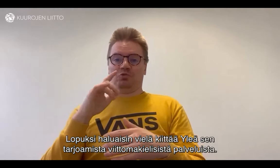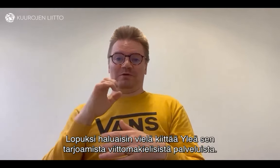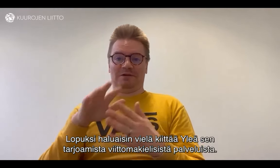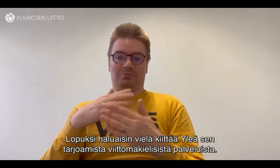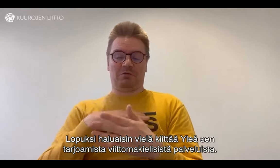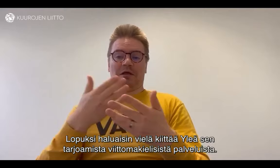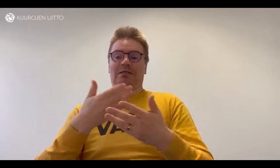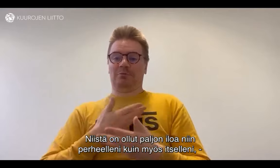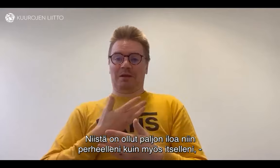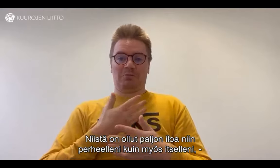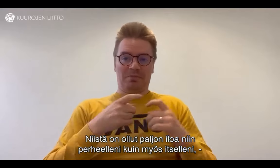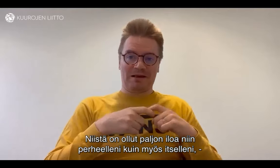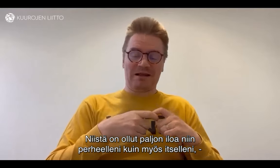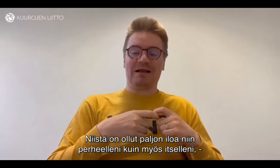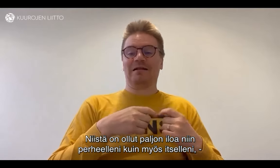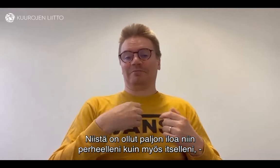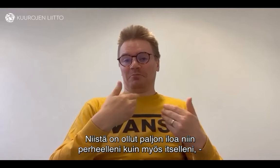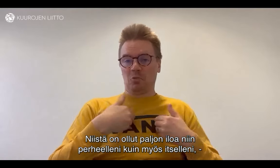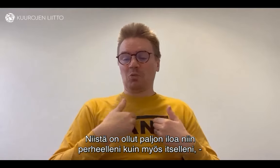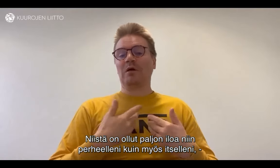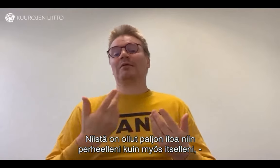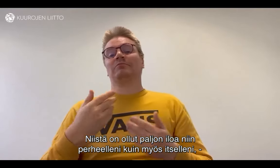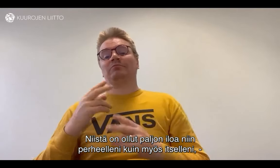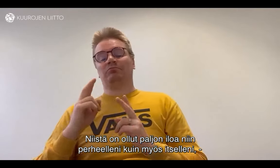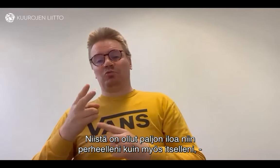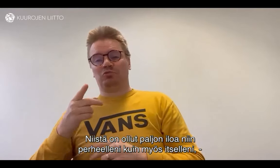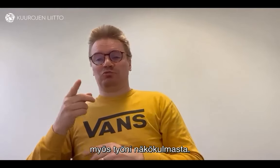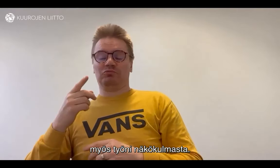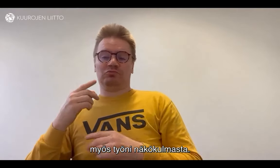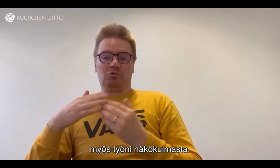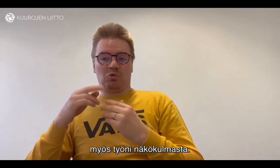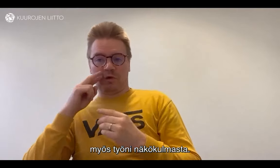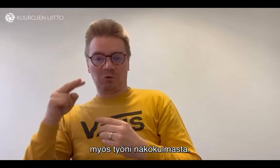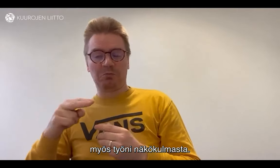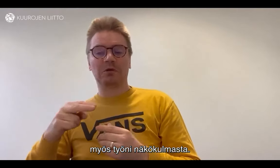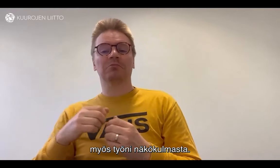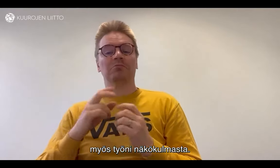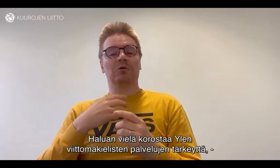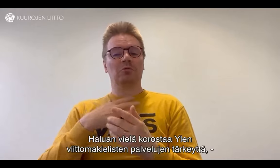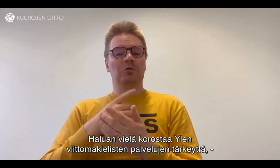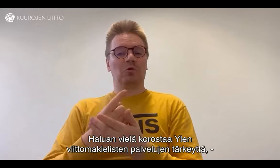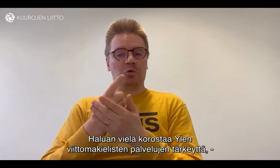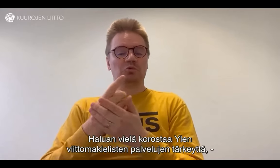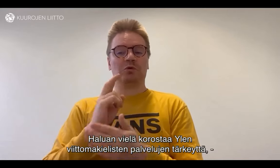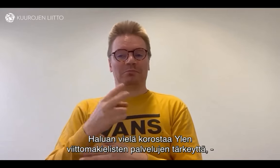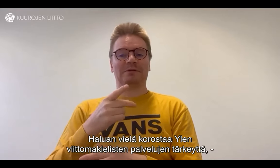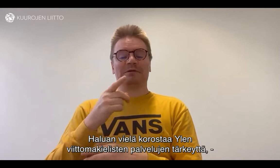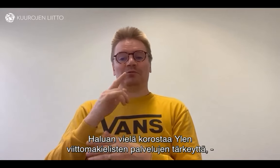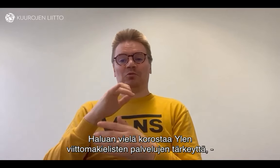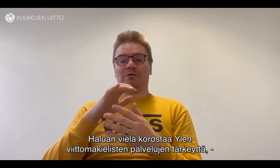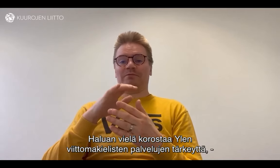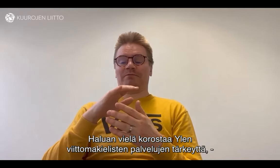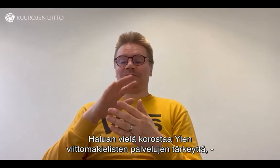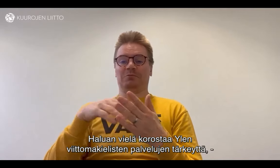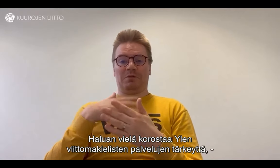Lopuksi haluaisin vielä kiittää Yleä sen tarjoamista viittomakielisistä palveluista. Niistä on ollut paljon iloa niin perheelleni kuin myös itselleni ja myös